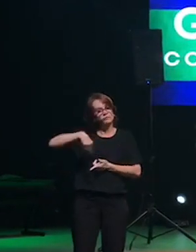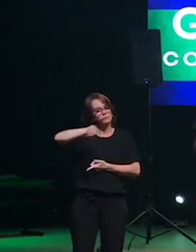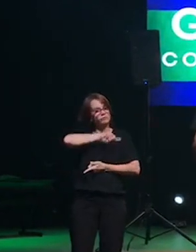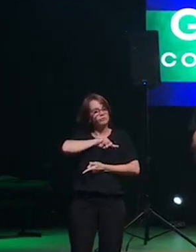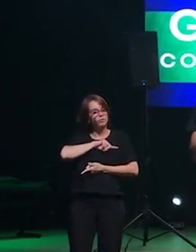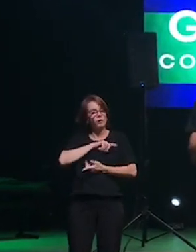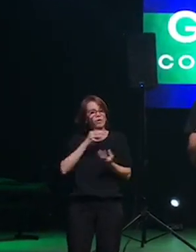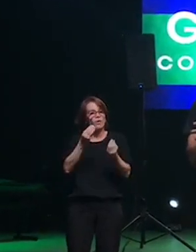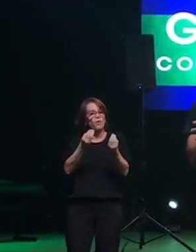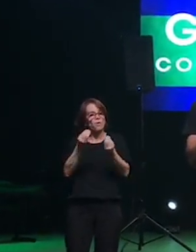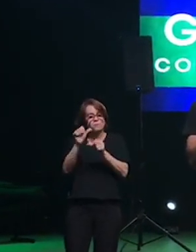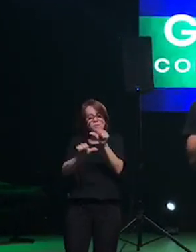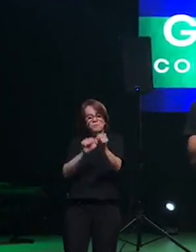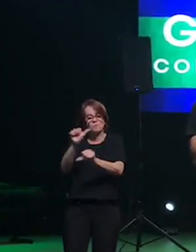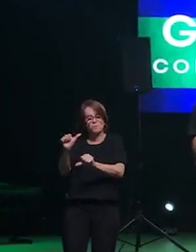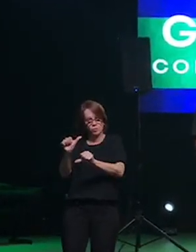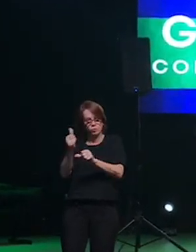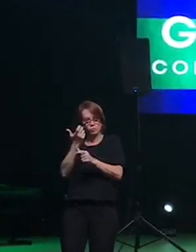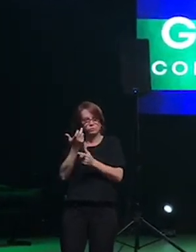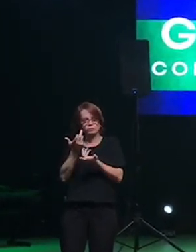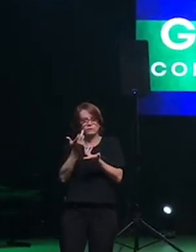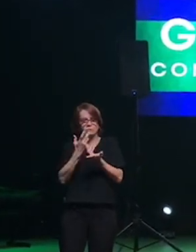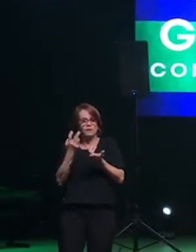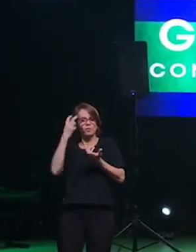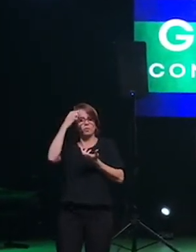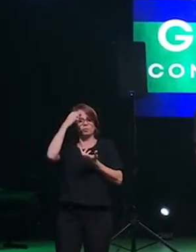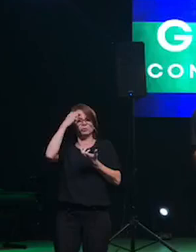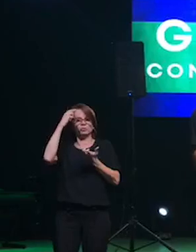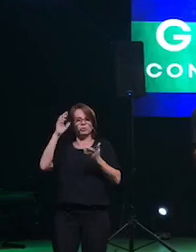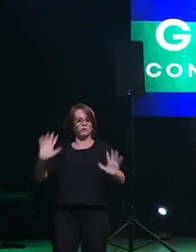uma cultura com grandes eventos.